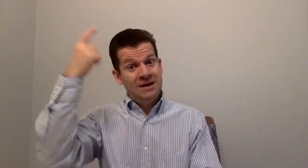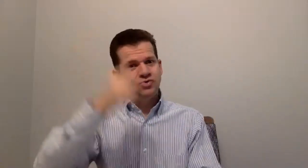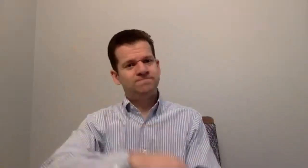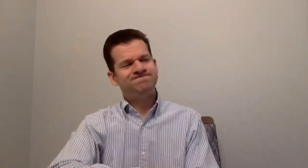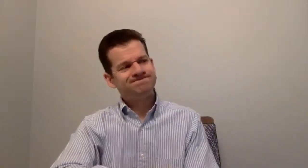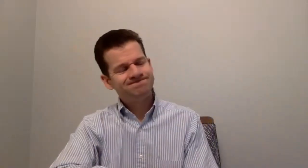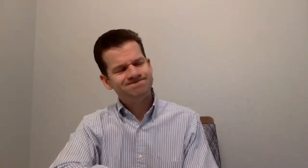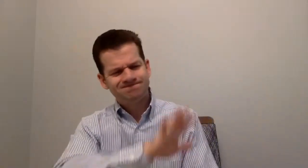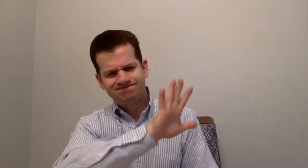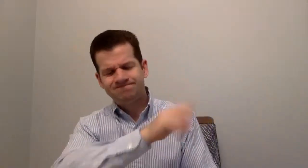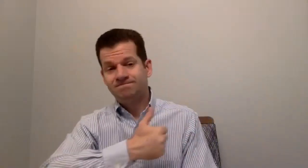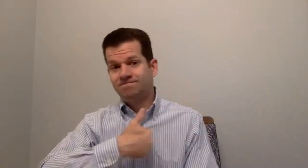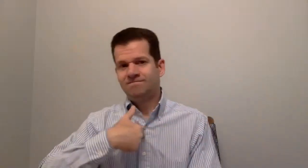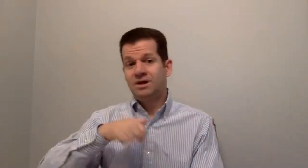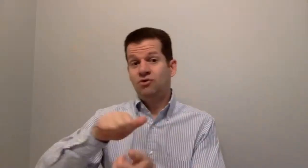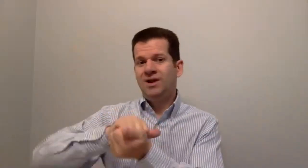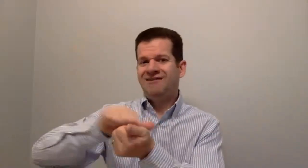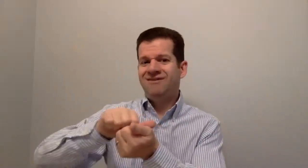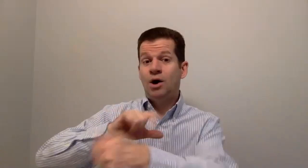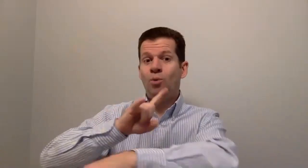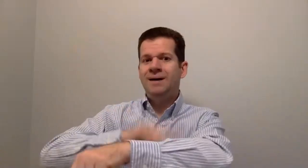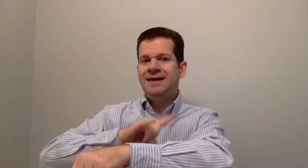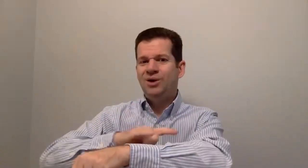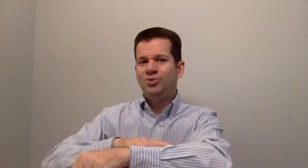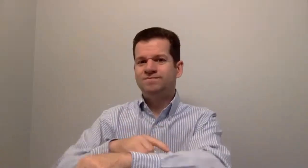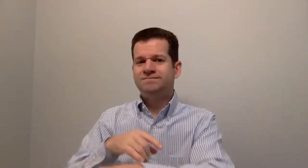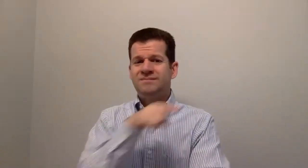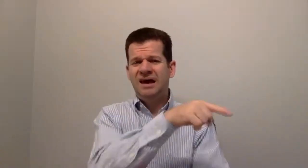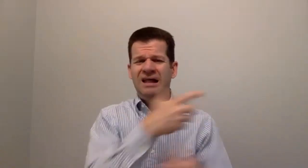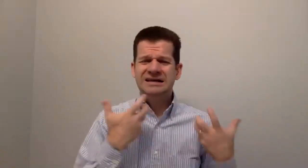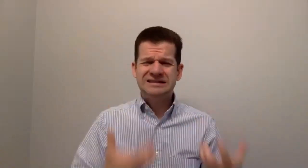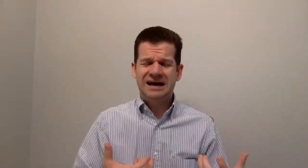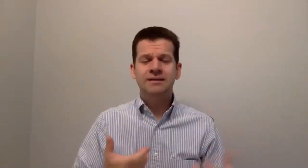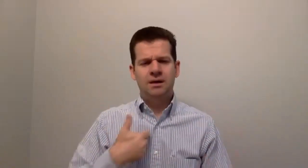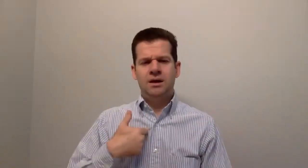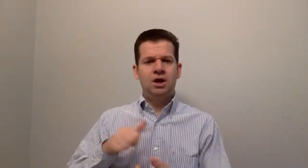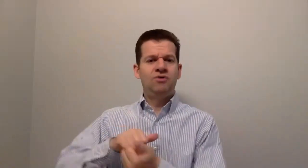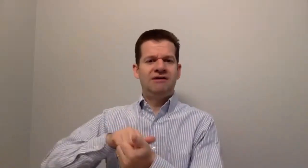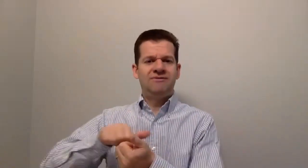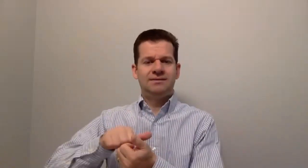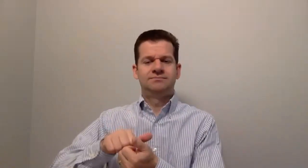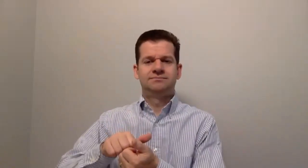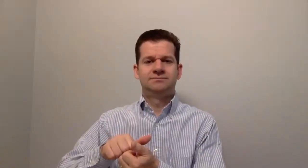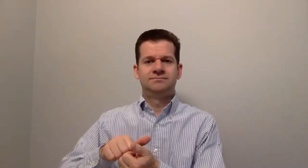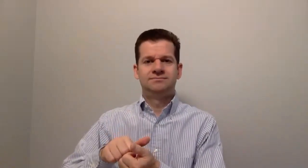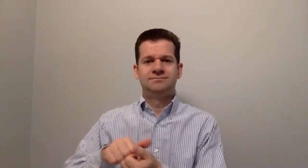penso, eu vou lavar o banheiro. Ela cansada, eu vou lavar.